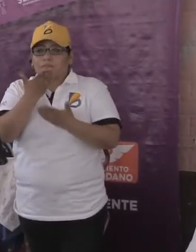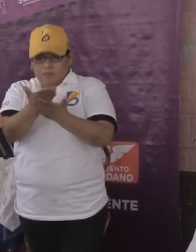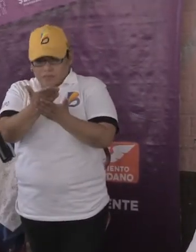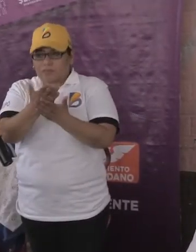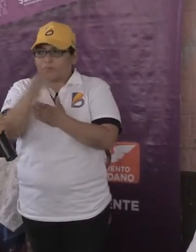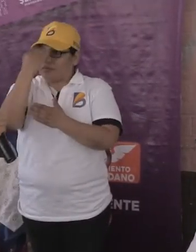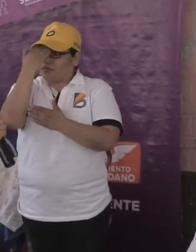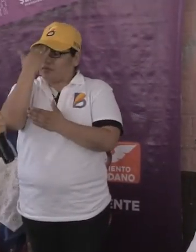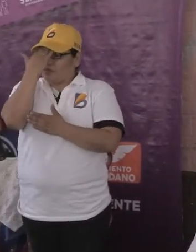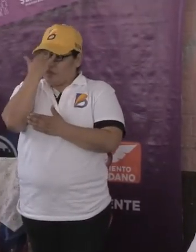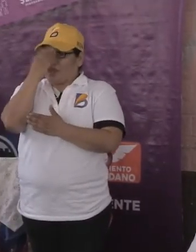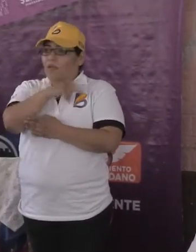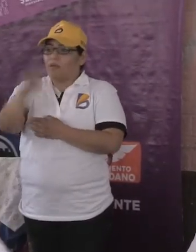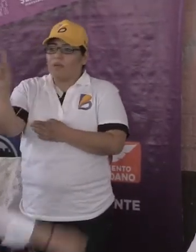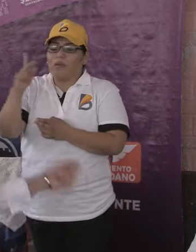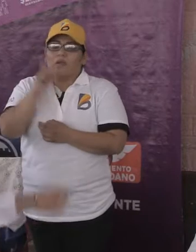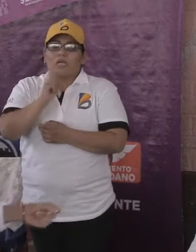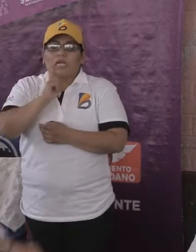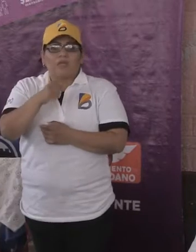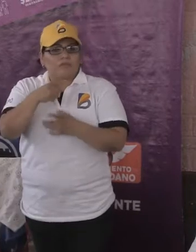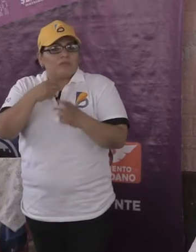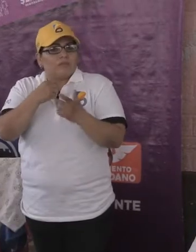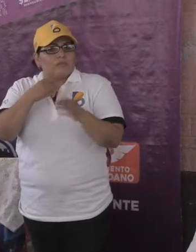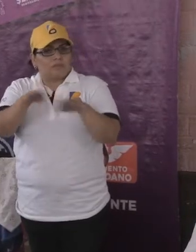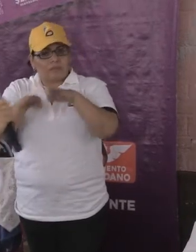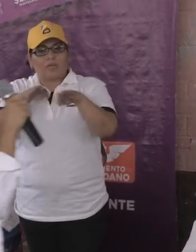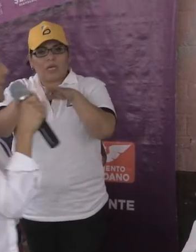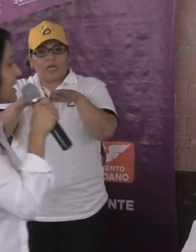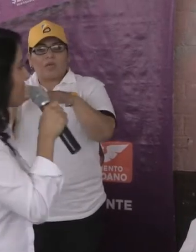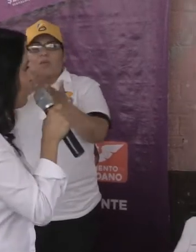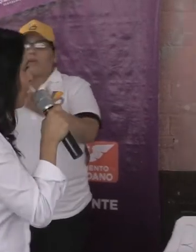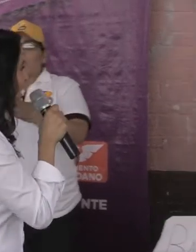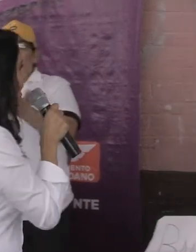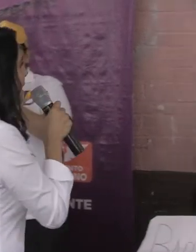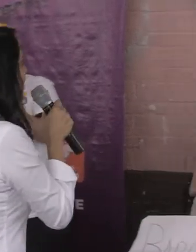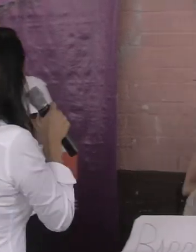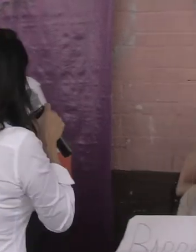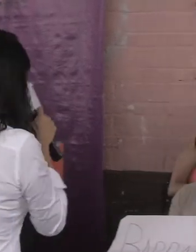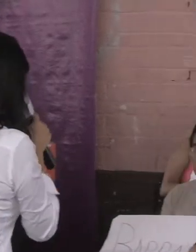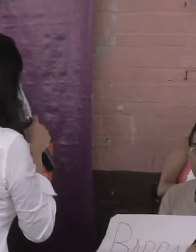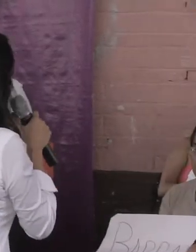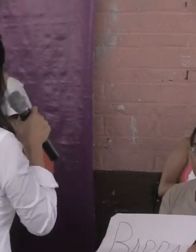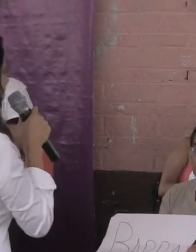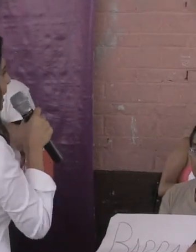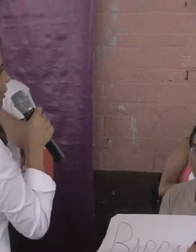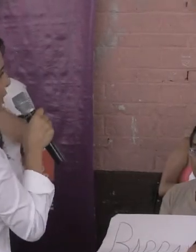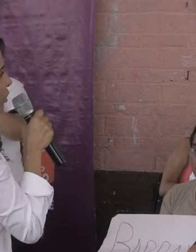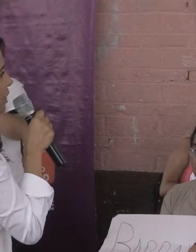las conozco y sé que son chambeadoras, sé que son comprometidas, quiero pedirles que me apoyen para que de aquí